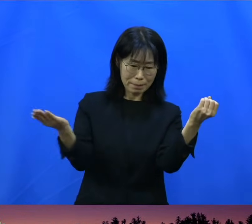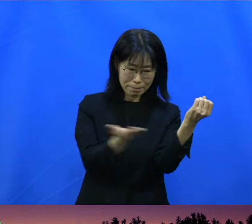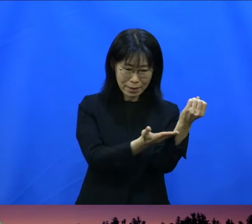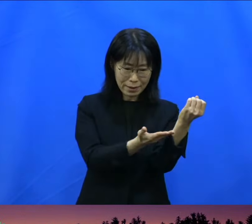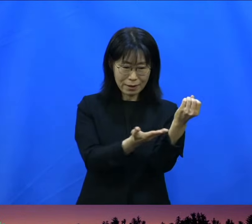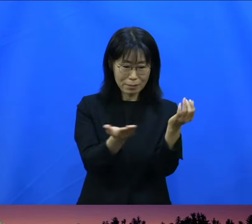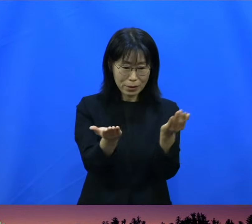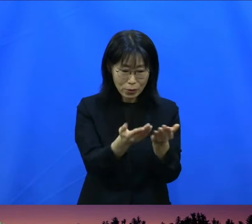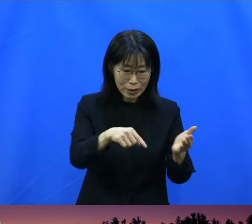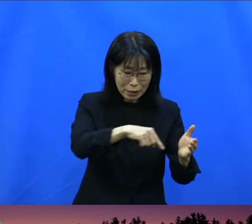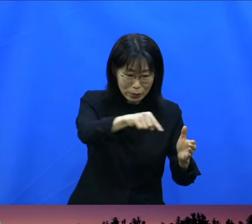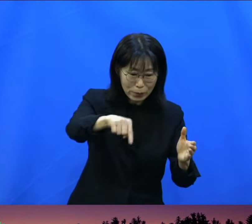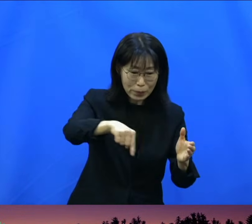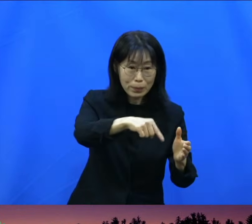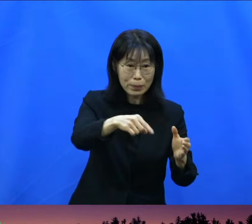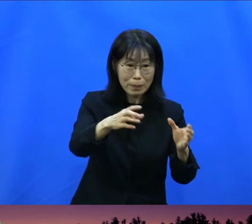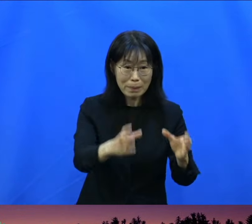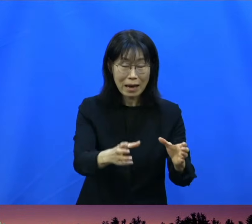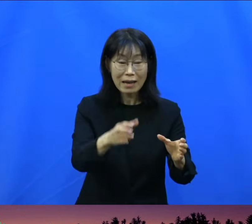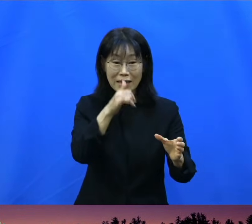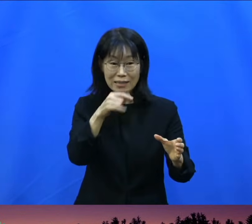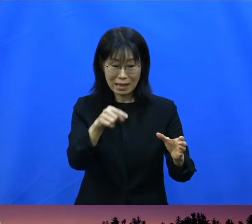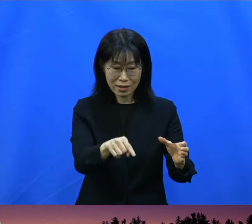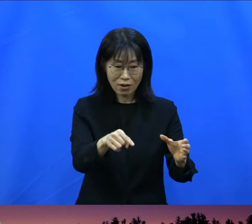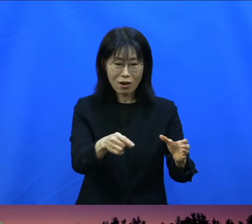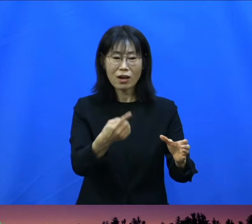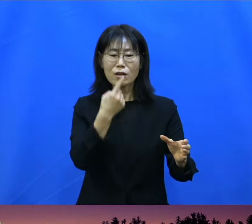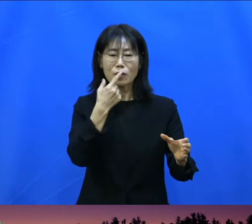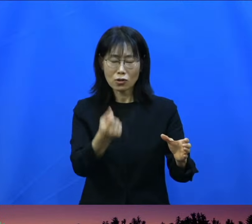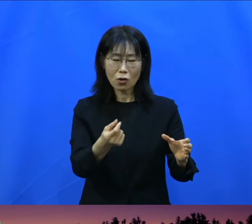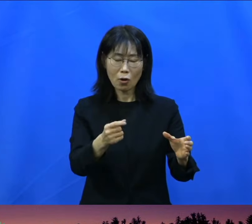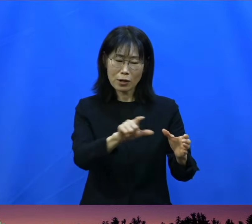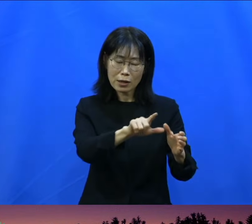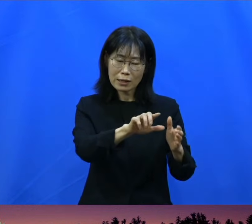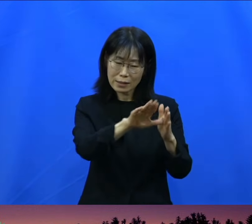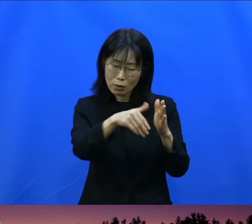축원합니다. 그 우리가 하는 일은 뭘까요, 여러분?